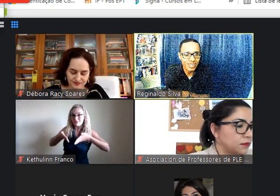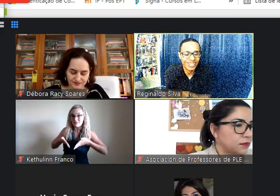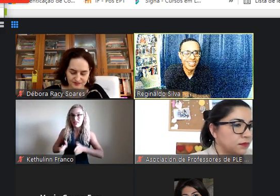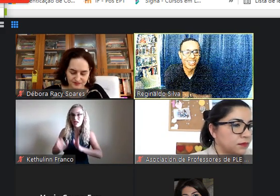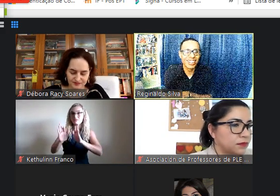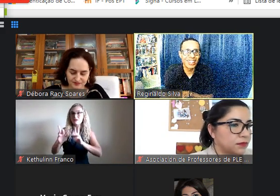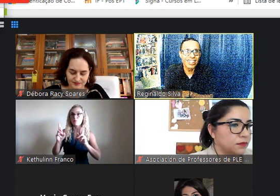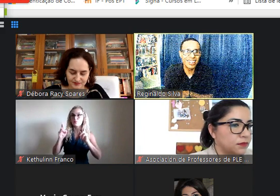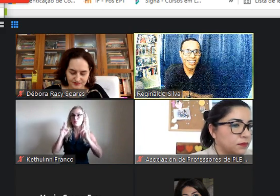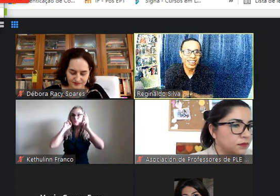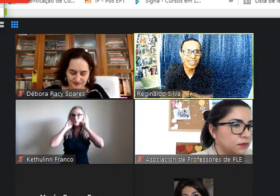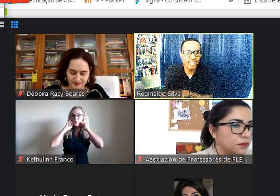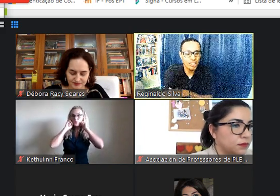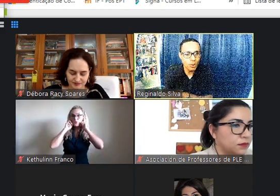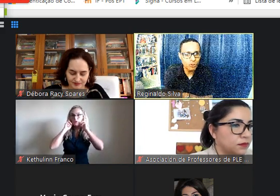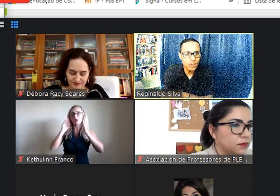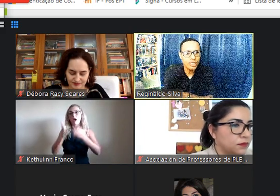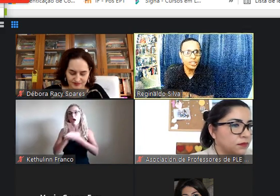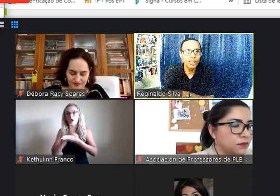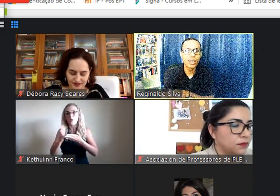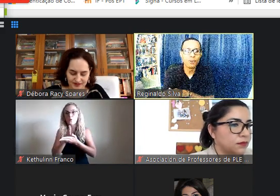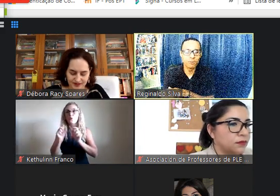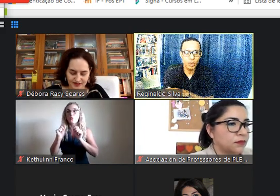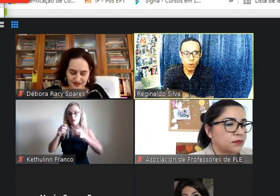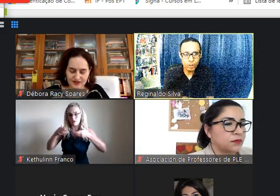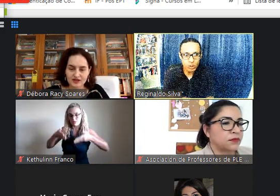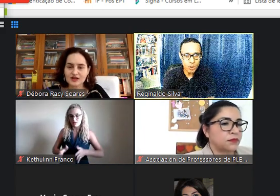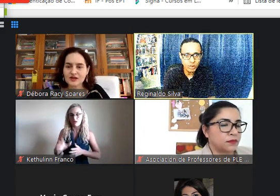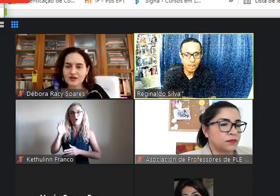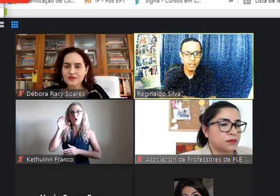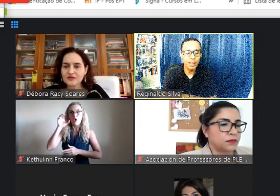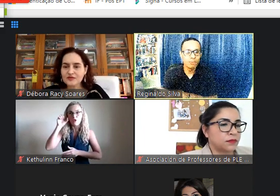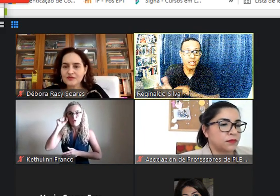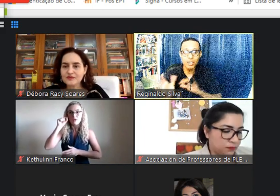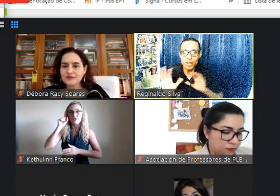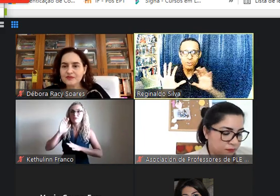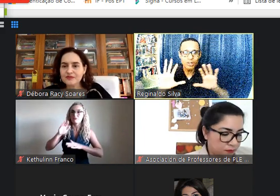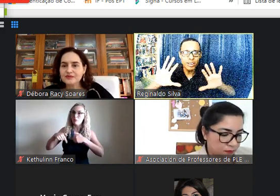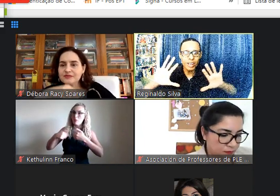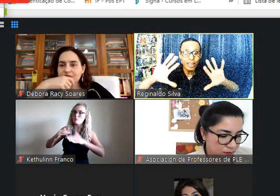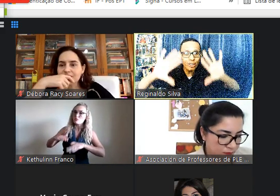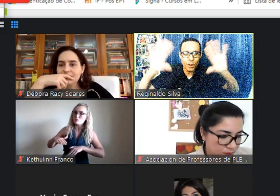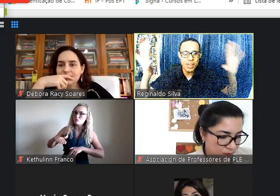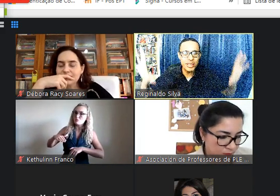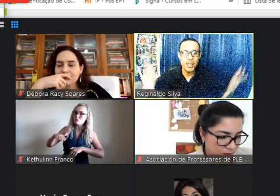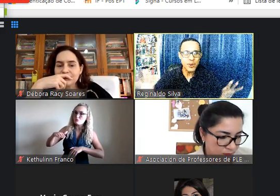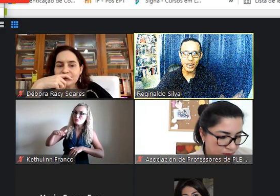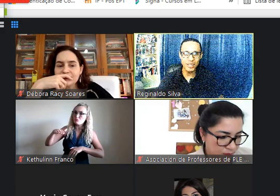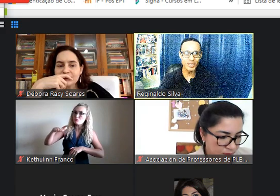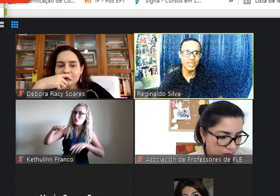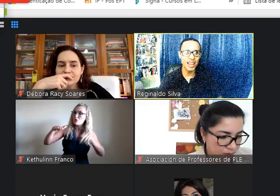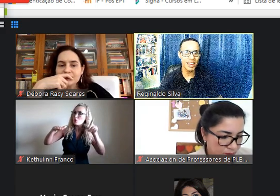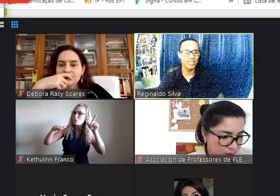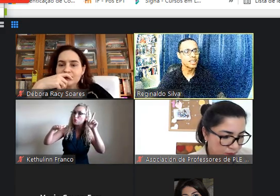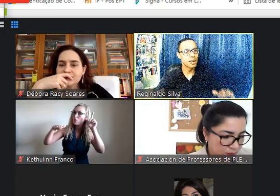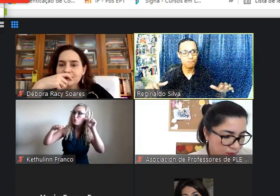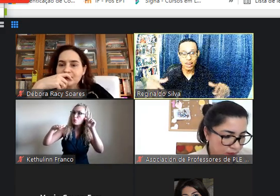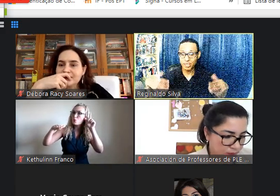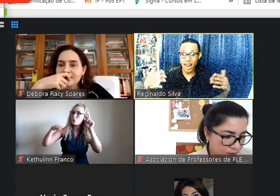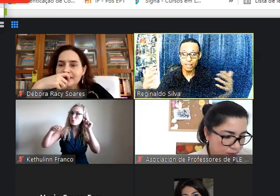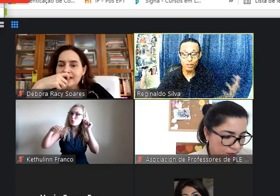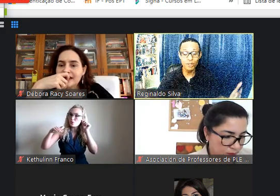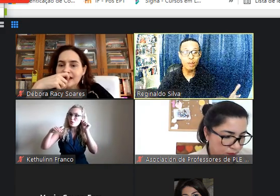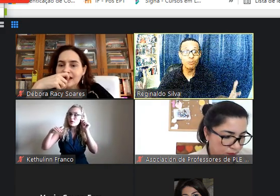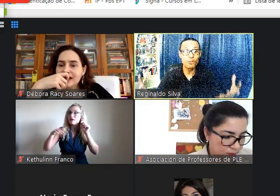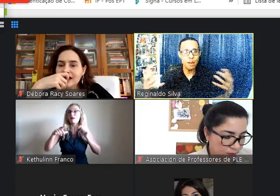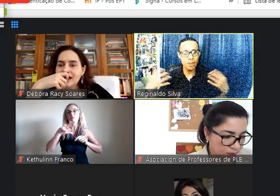surda que nasceu ouvinte, ficou surda, mas não se intrometeu com a língua de sinais, mais